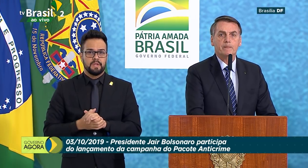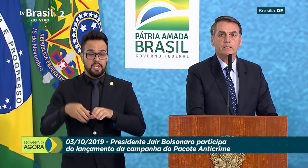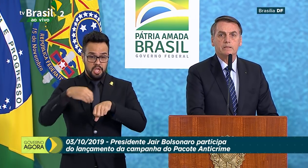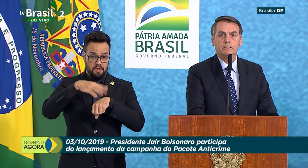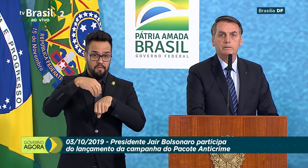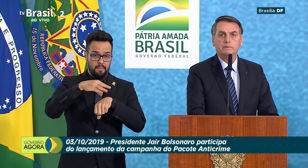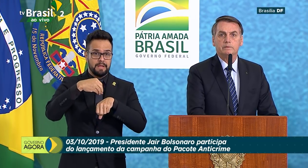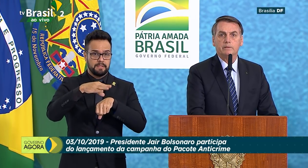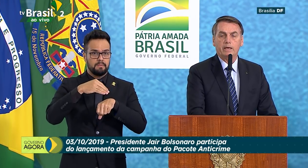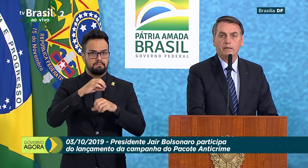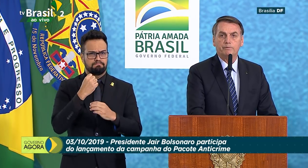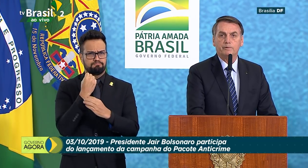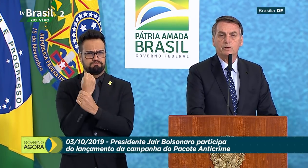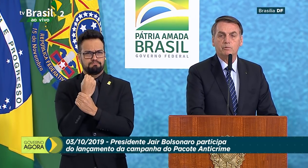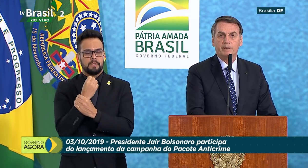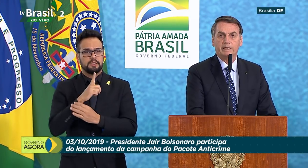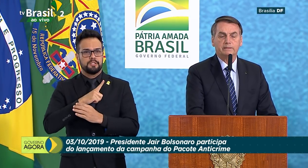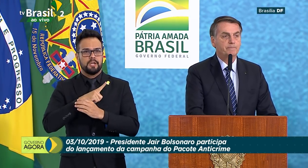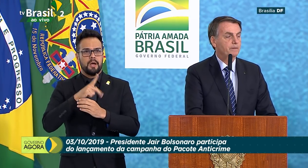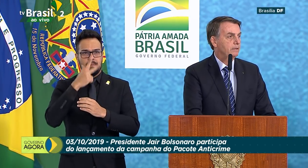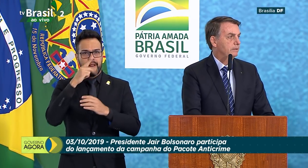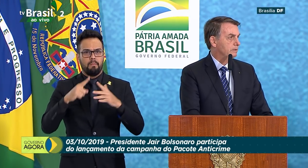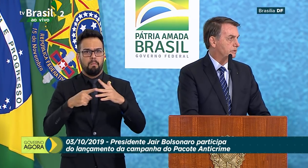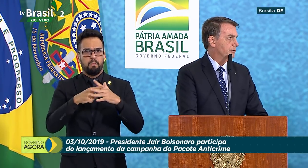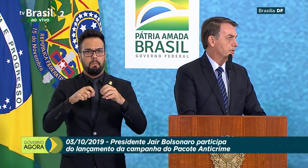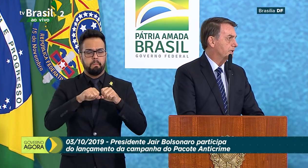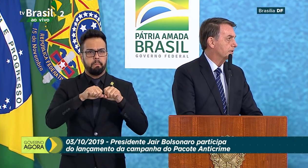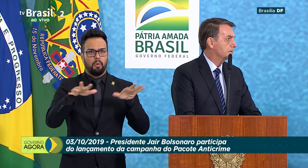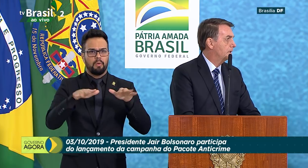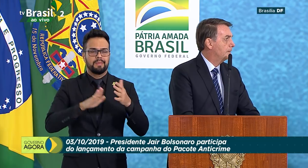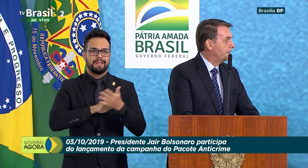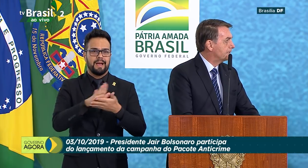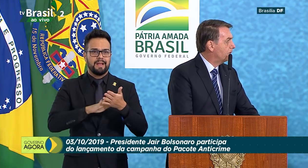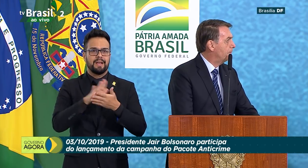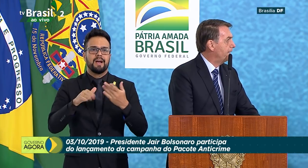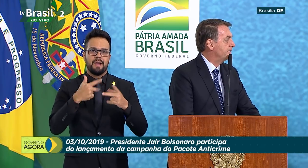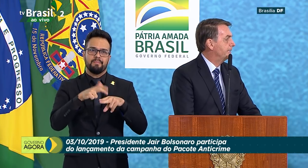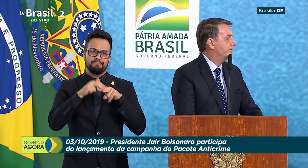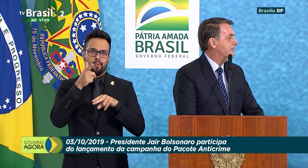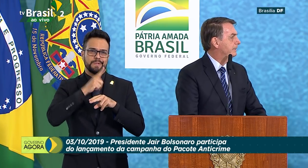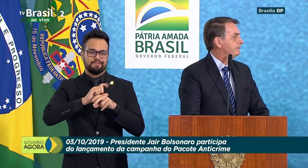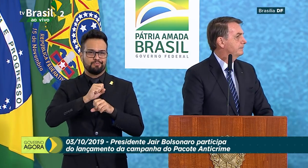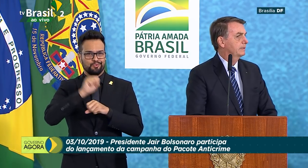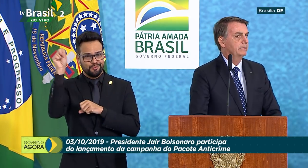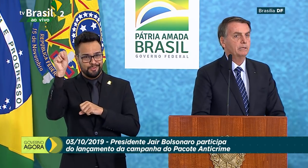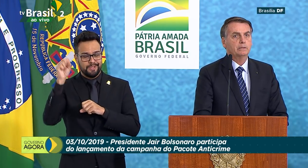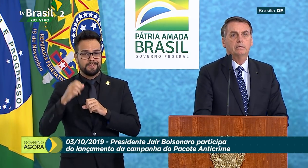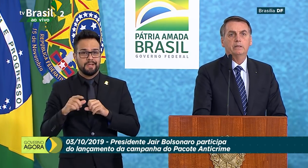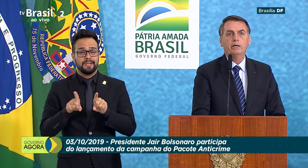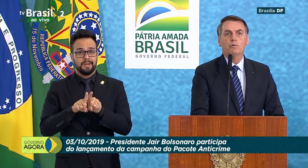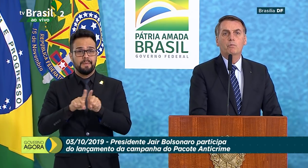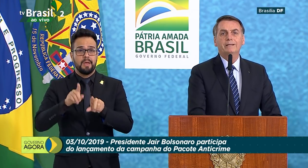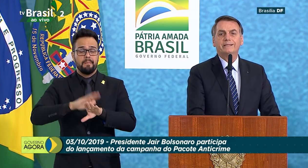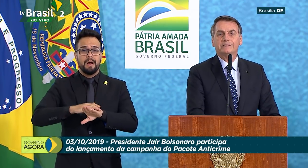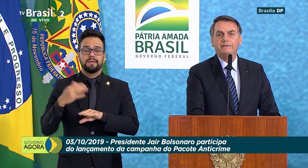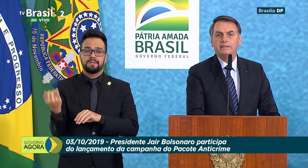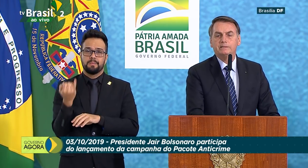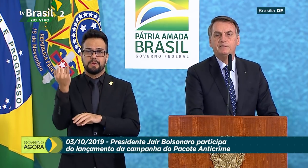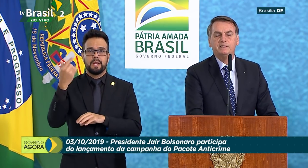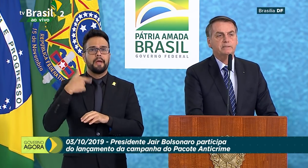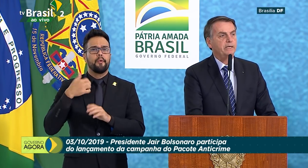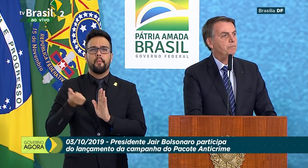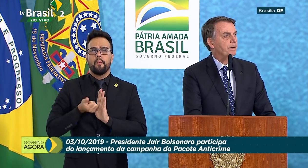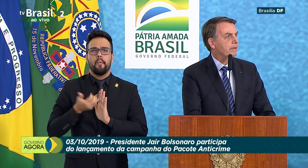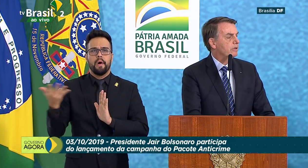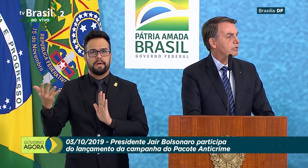informação e ela foi coberta de sucesso. Mas algo mais tinha que fazer? Eu quantas